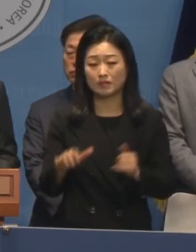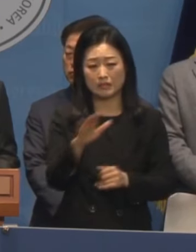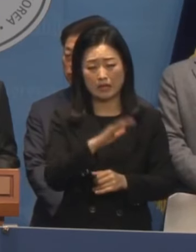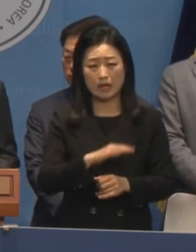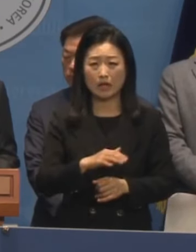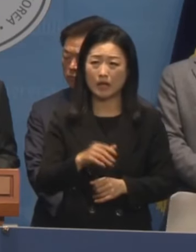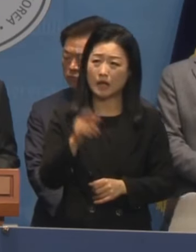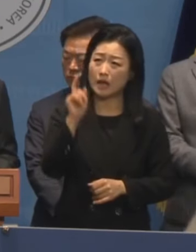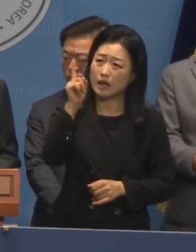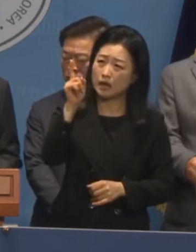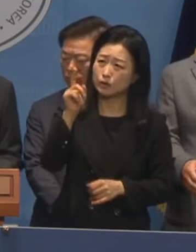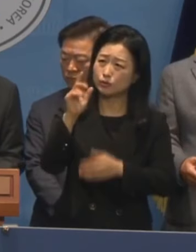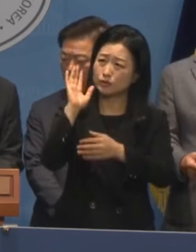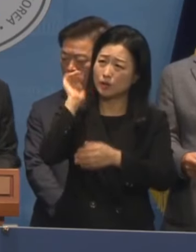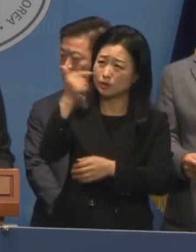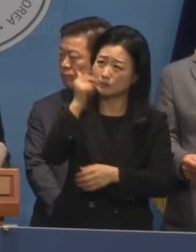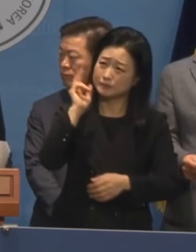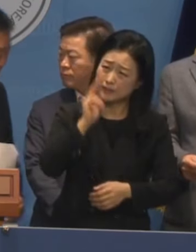터져나오고